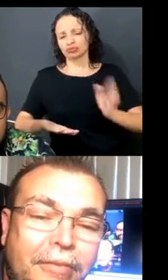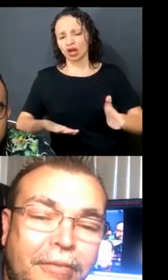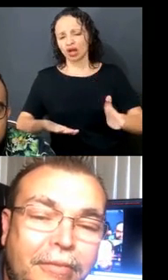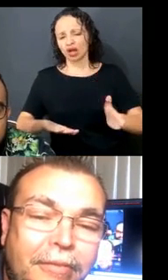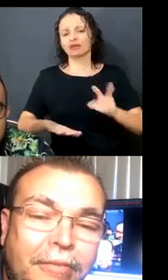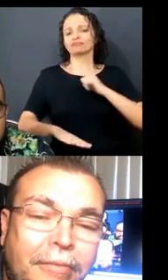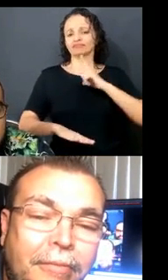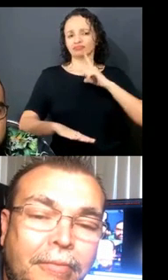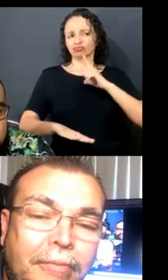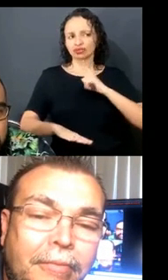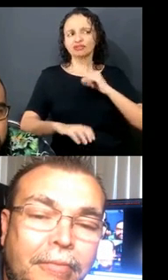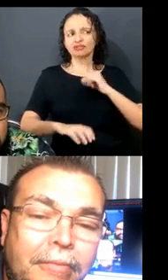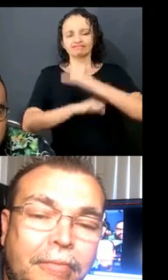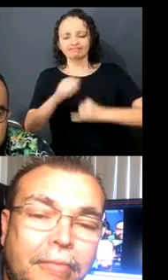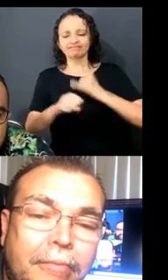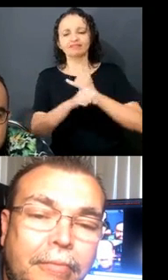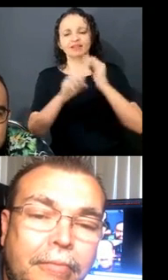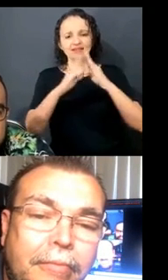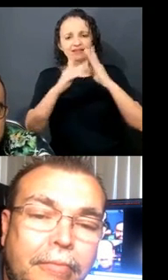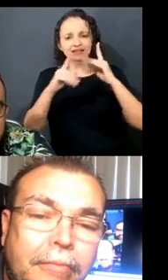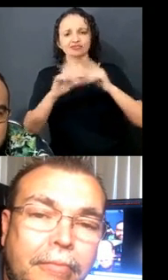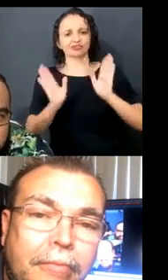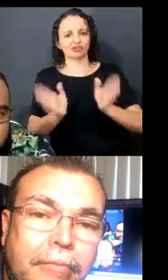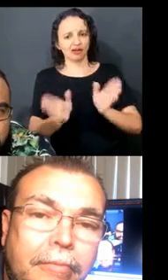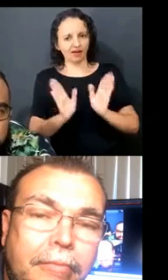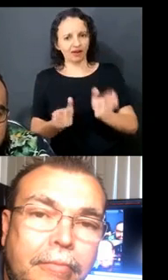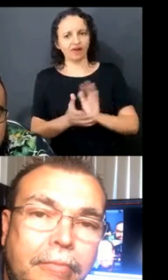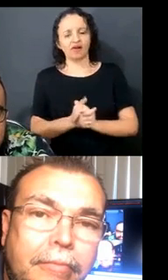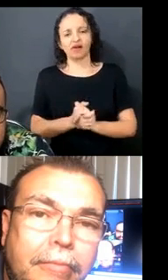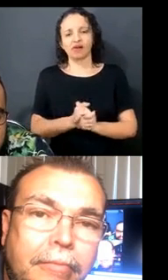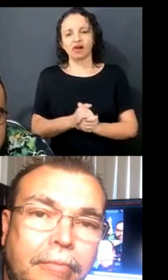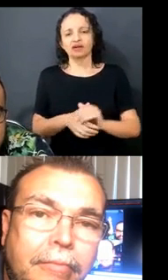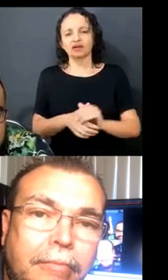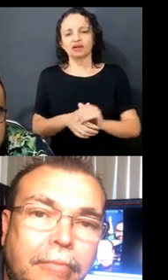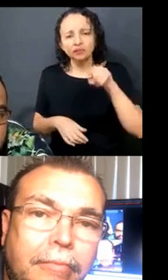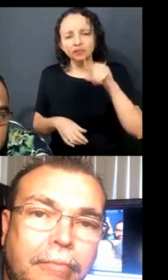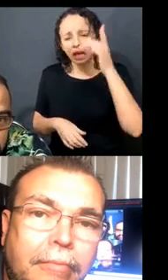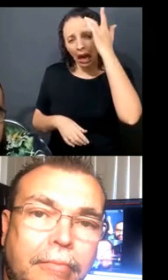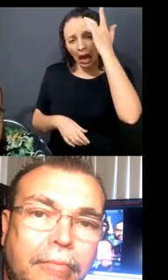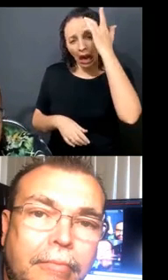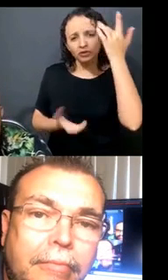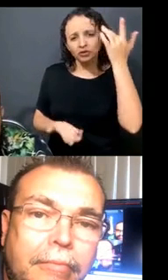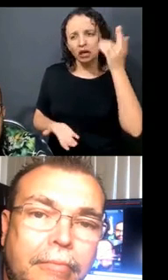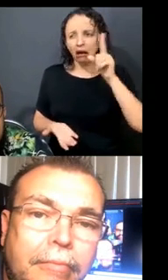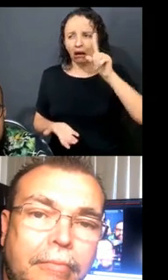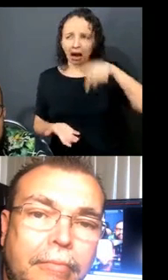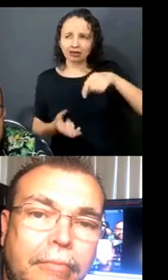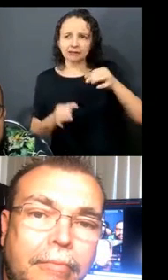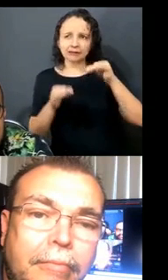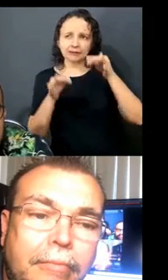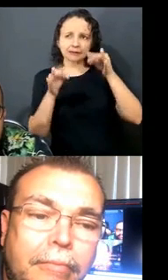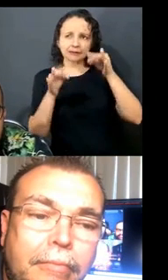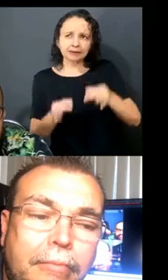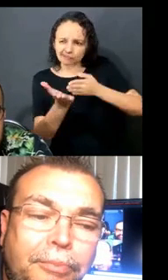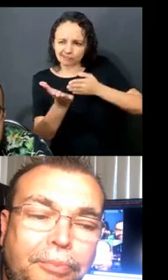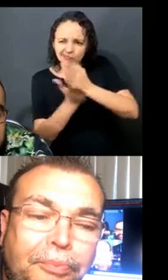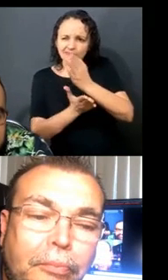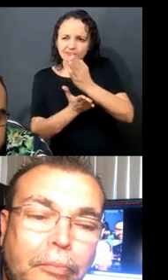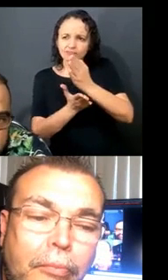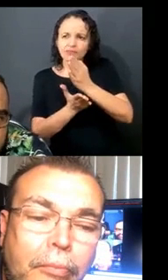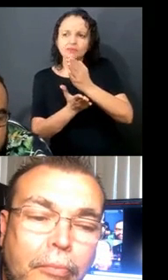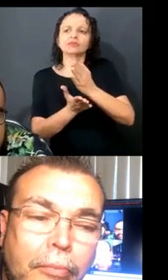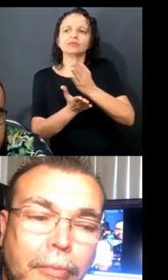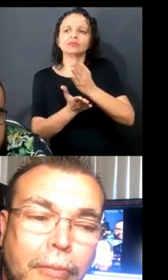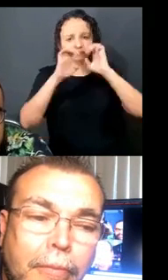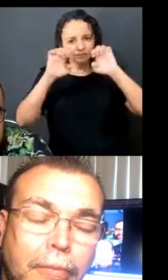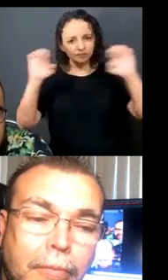legal. E você acha, Eduardo, que esse é um dos caminhos para a evangelização hoje? Seja, você